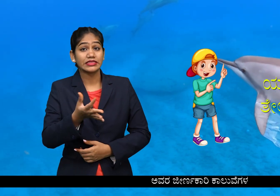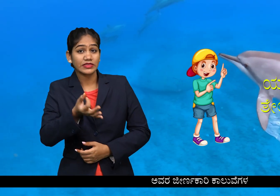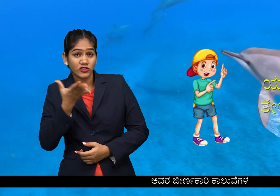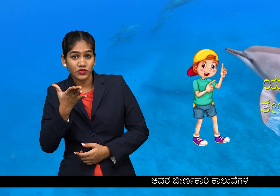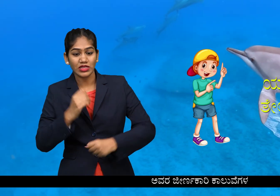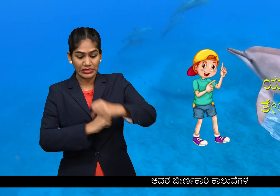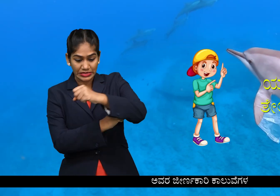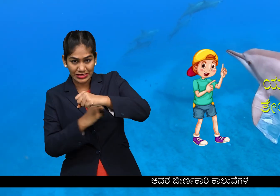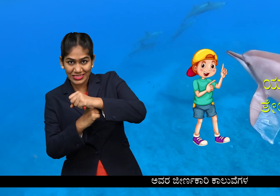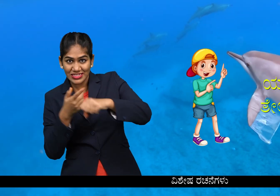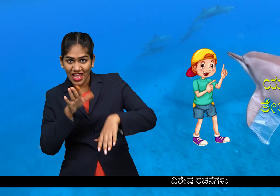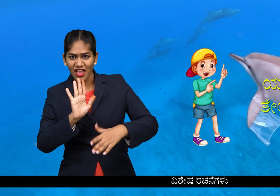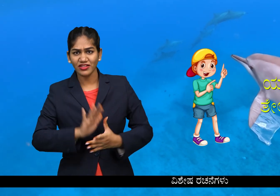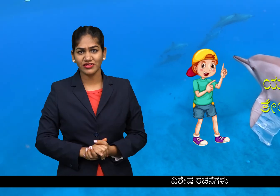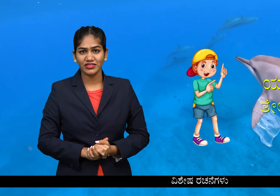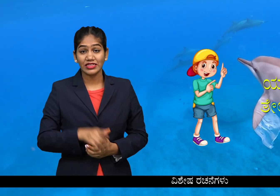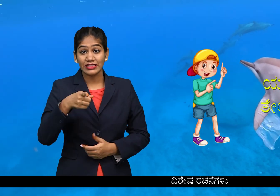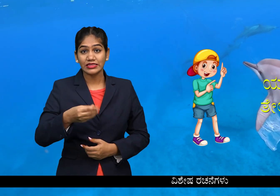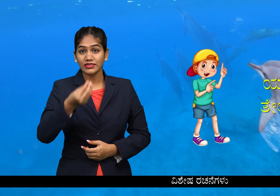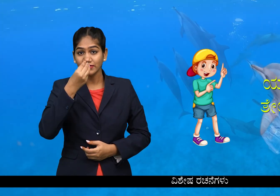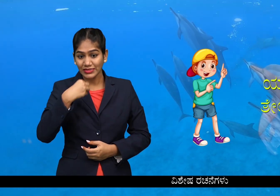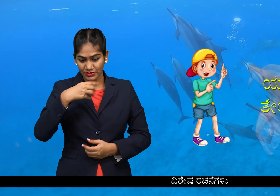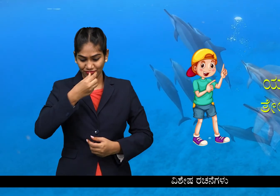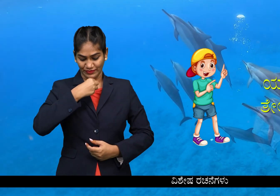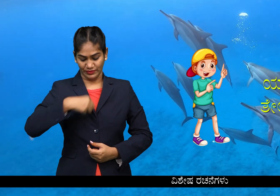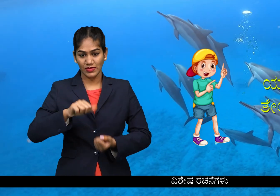ಅವರ ಜೀರ್ಣಕಾರಿ ಕಾಲುವೆಗಳ ವಿಶೇಷ ರಚನೆಗಳು